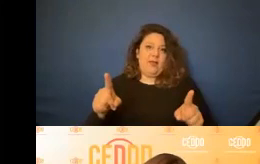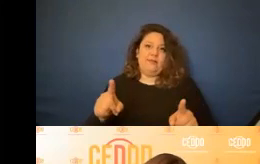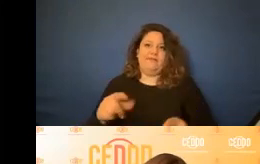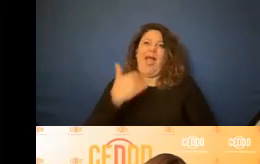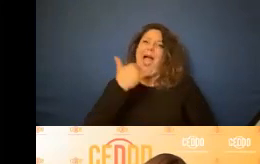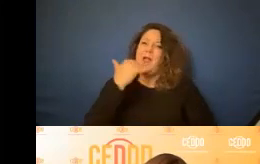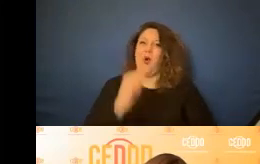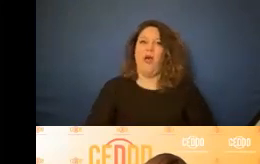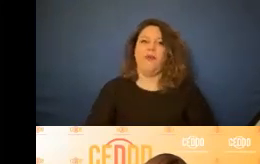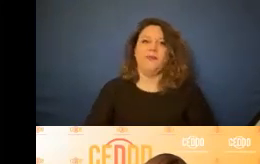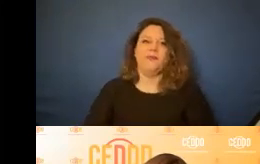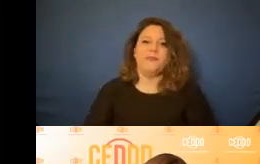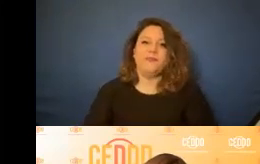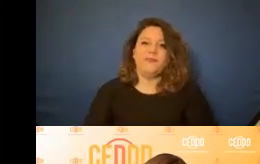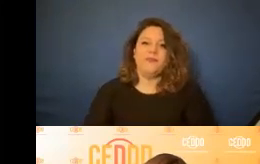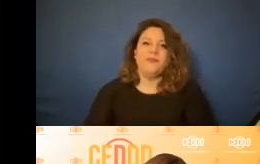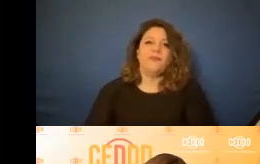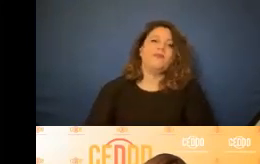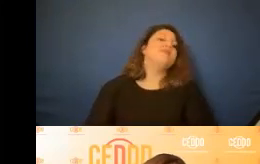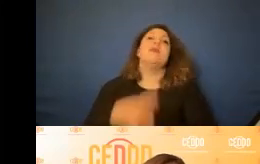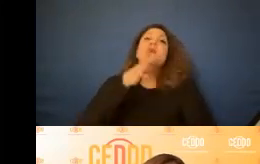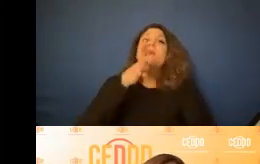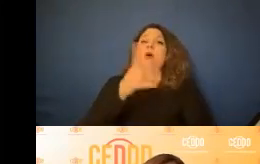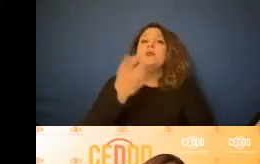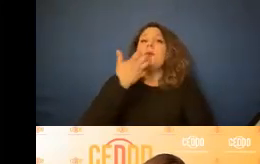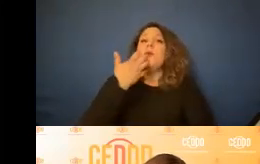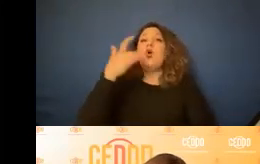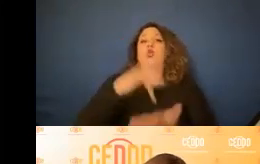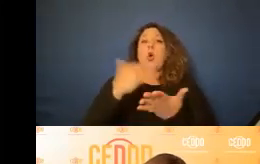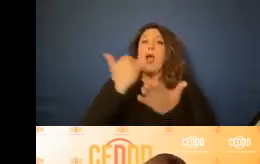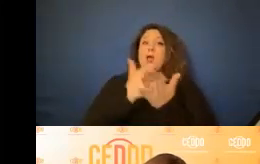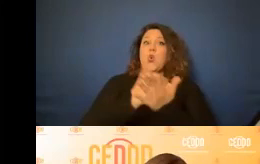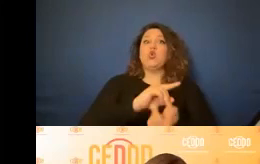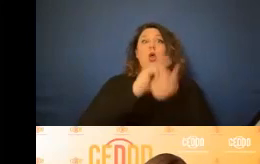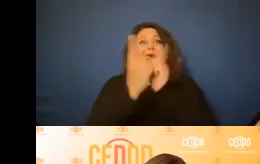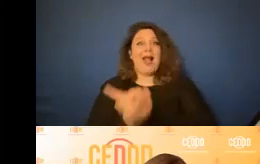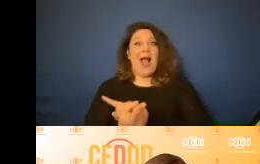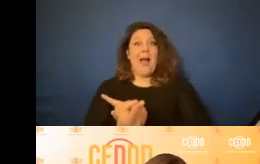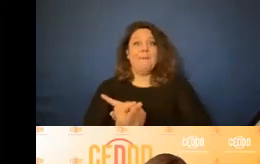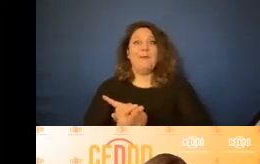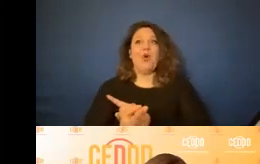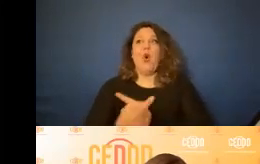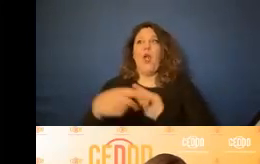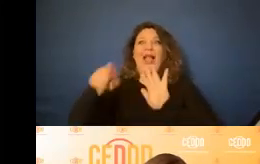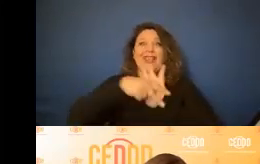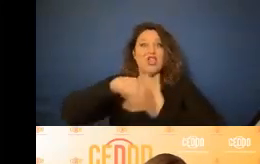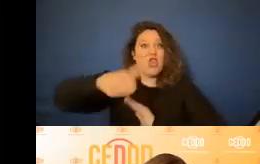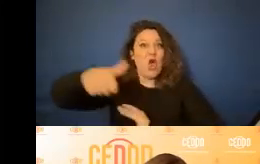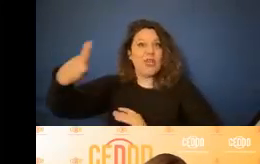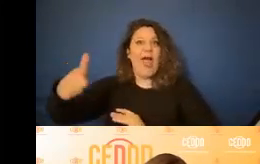de curso, junto a las notas, junto a las